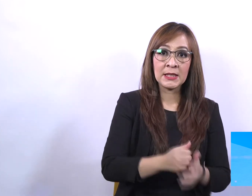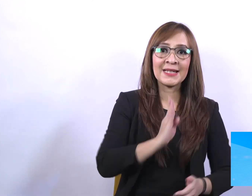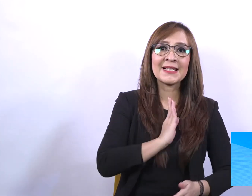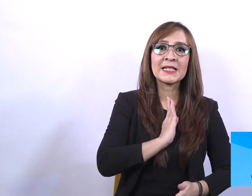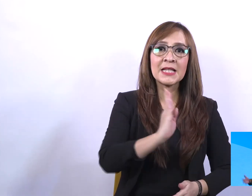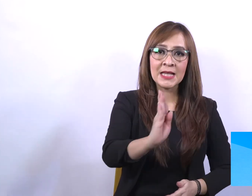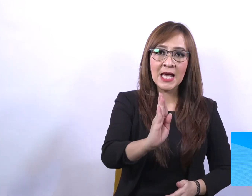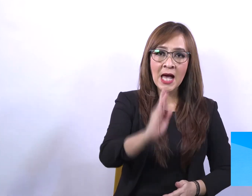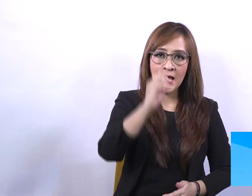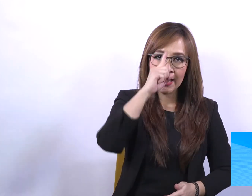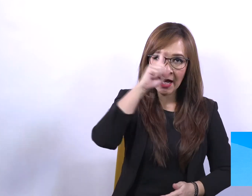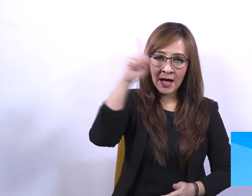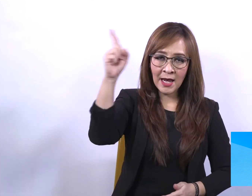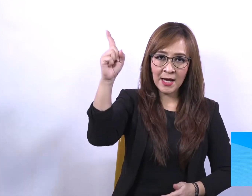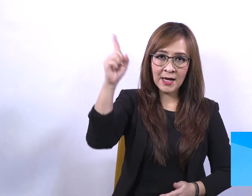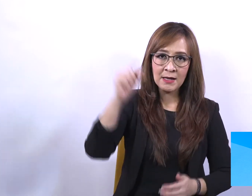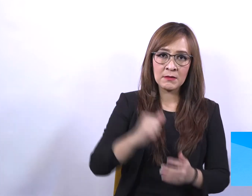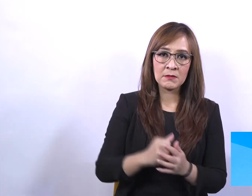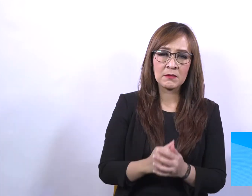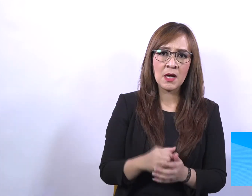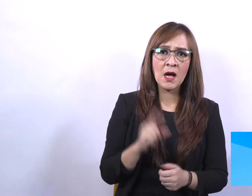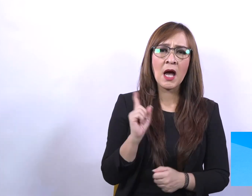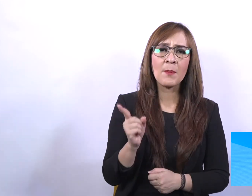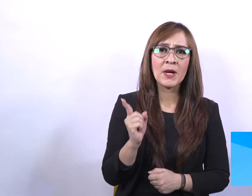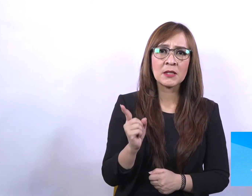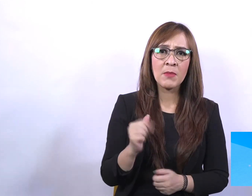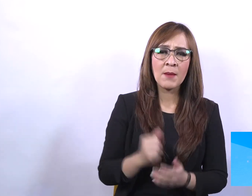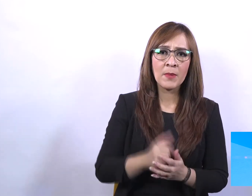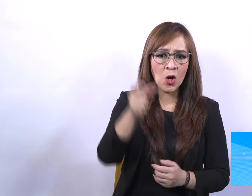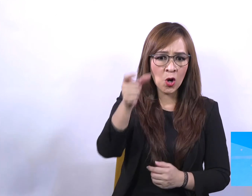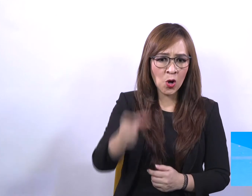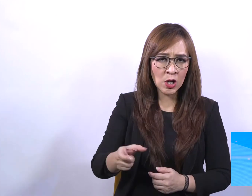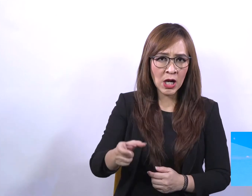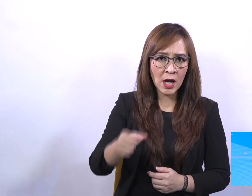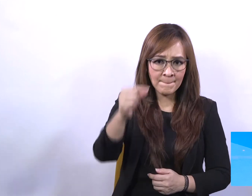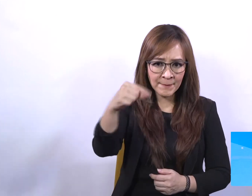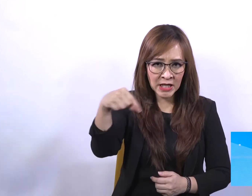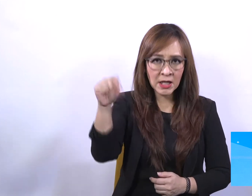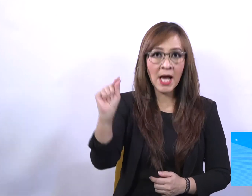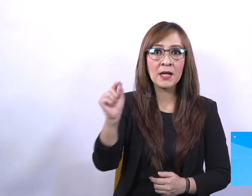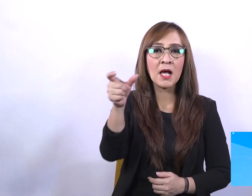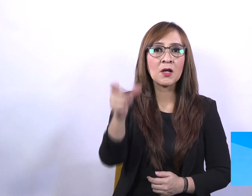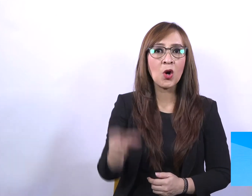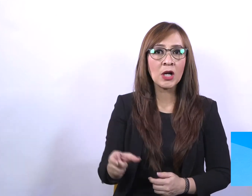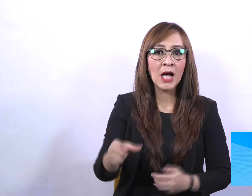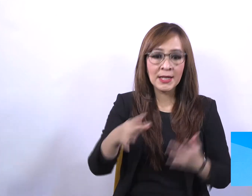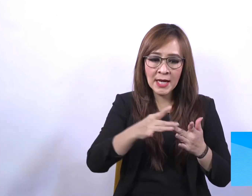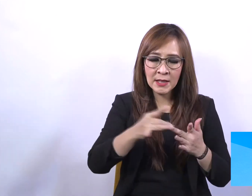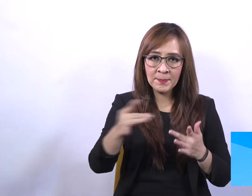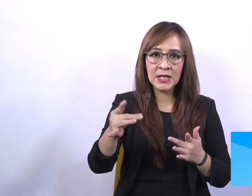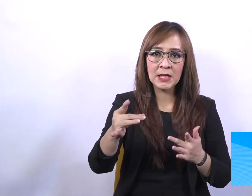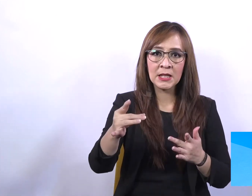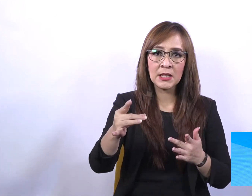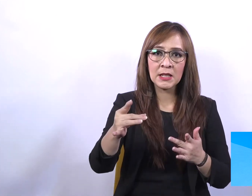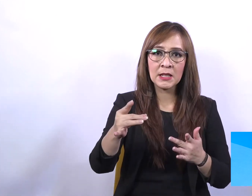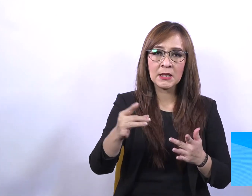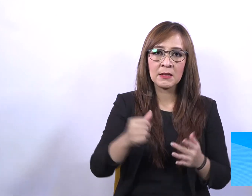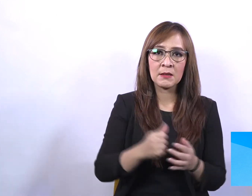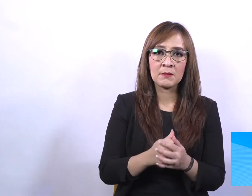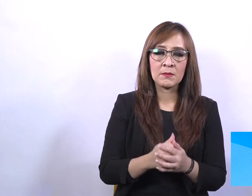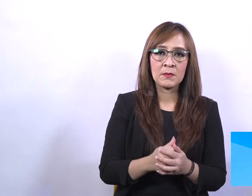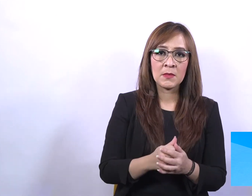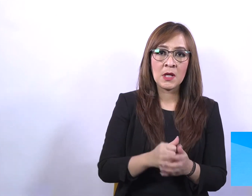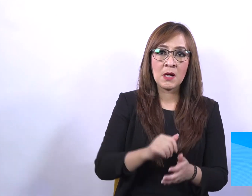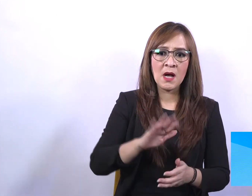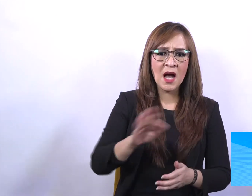kita bahas tentang Mengapa orang benar dan orang pilihan bisa gagal Bukankah Kalau tuhan